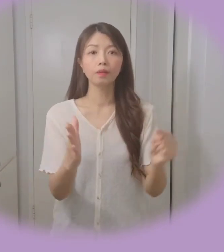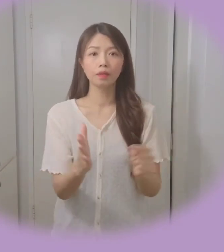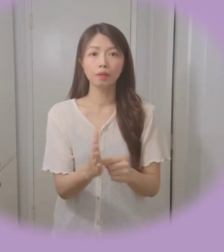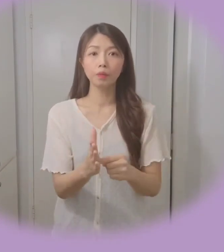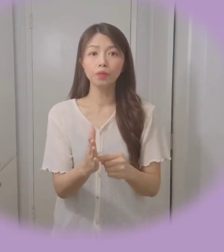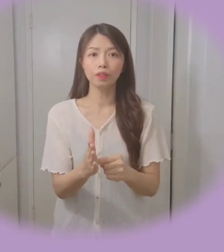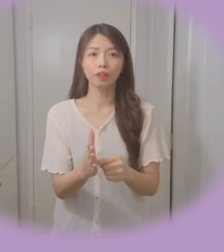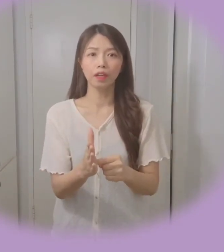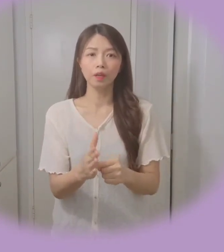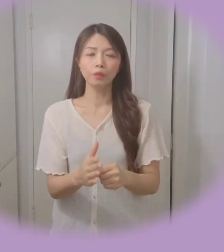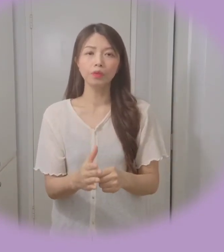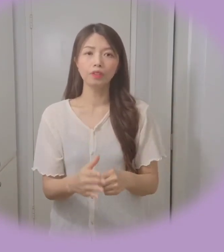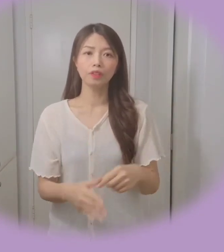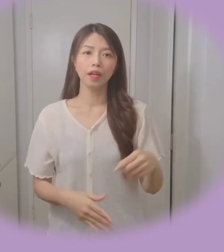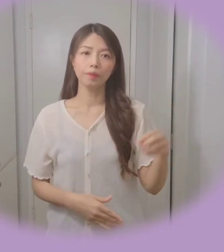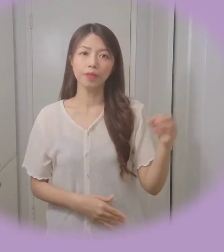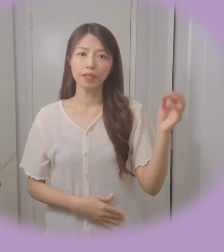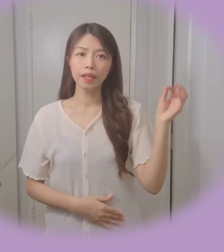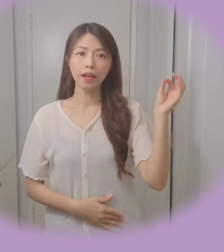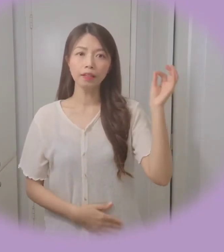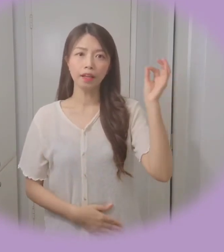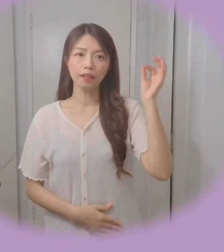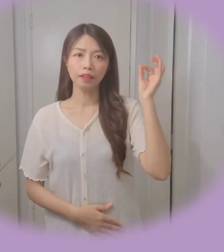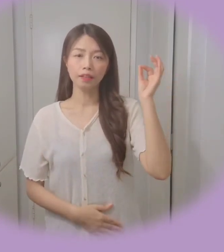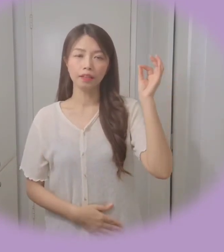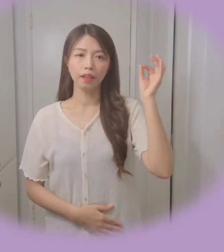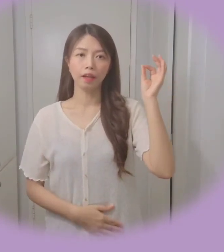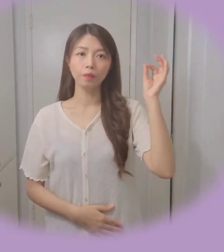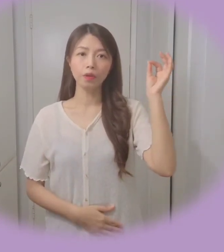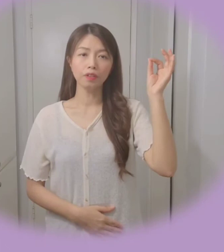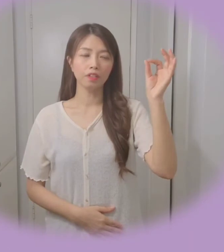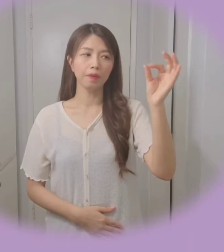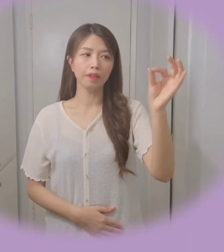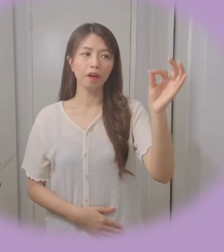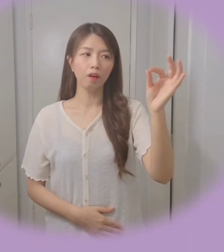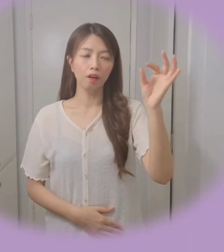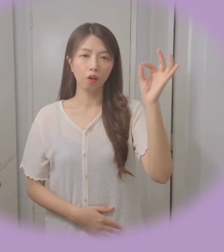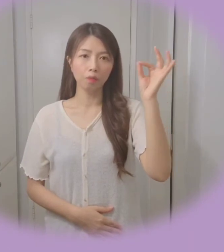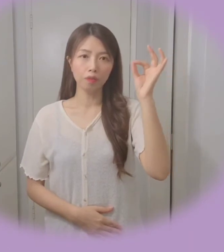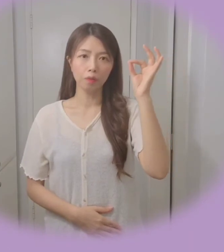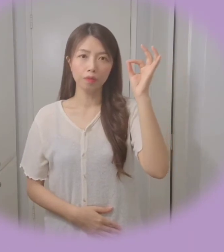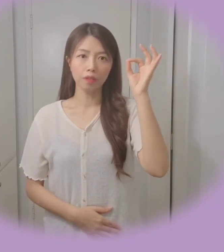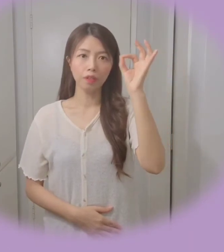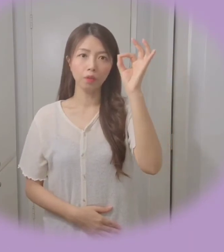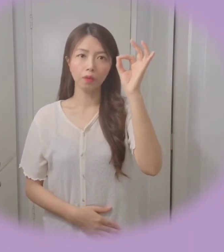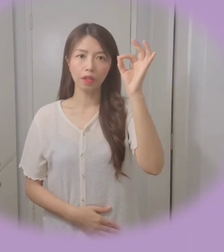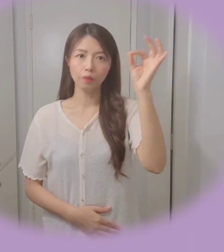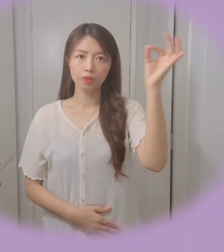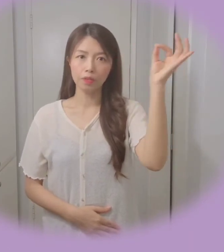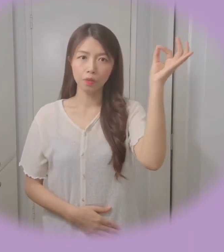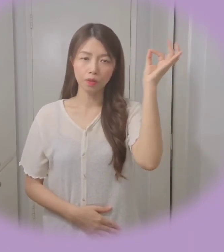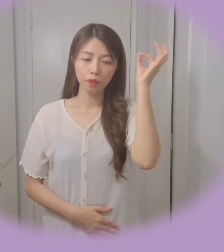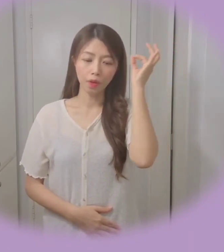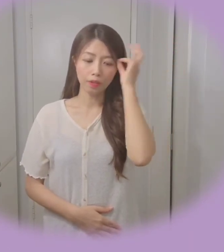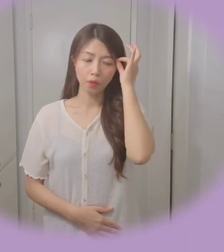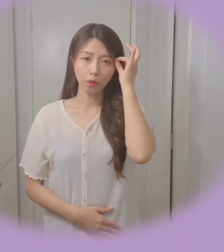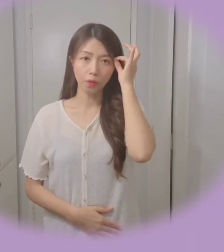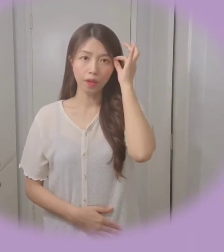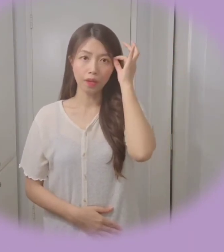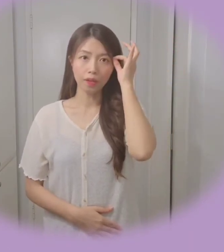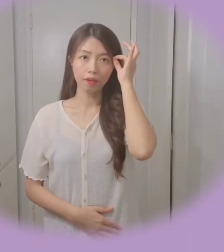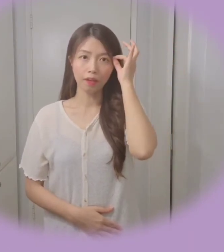마음에 문득. 문득은 갑자기 생각나는 듯한 표정을 지으면서 엄지검지를 동그랗게 붙인